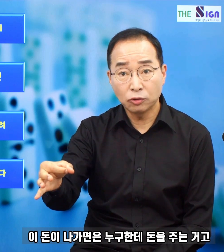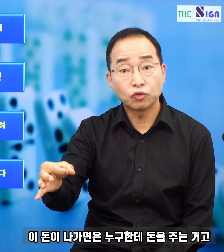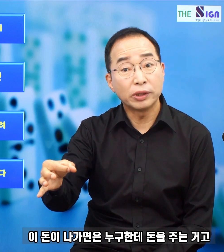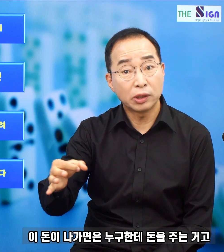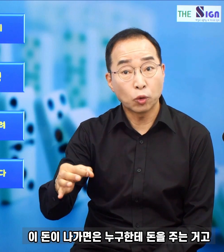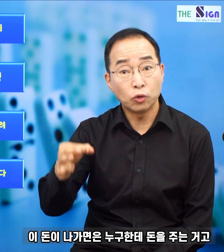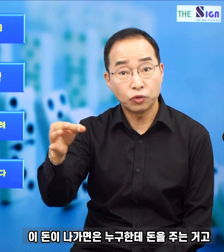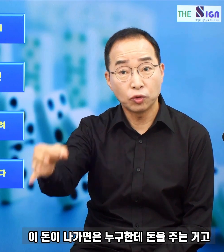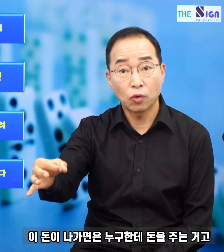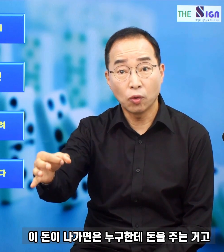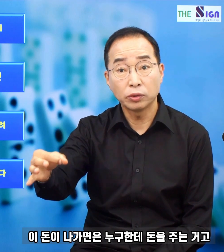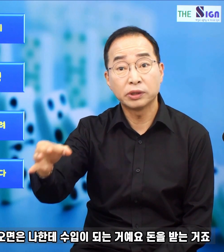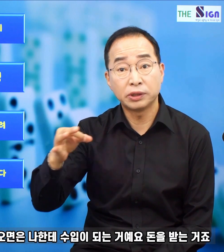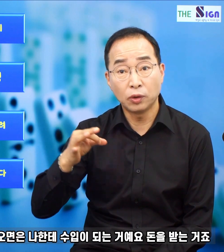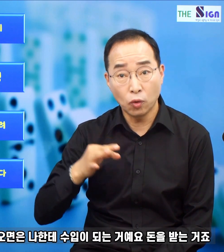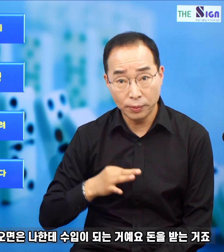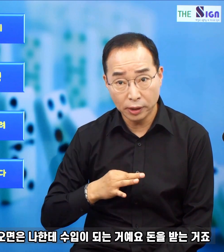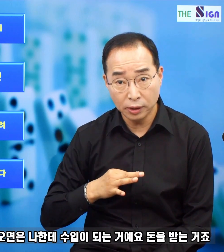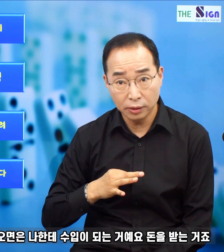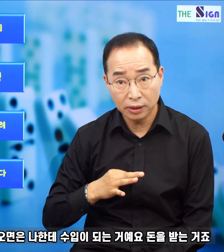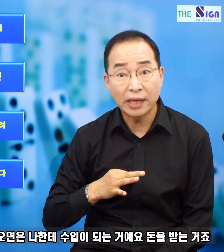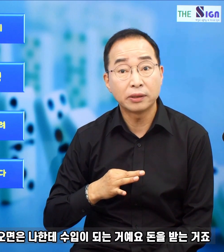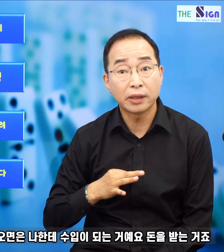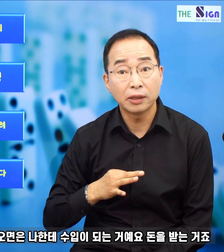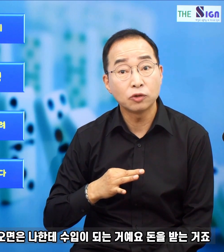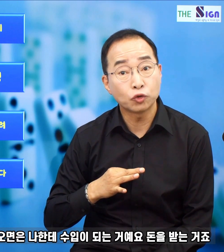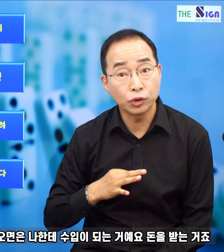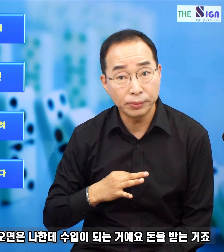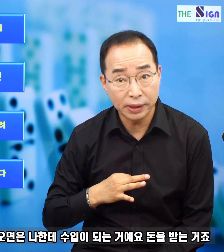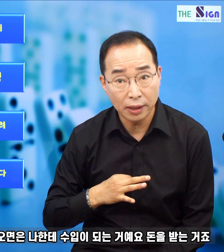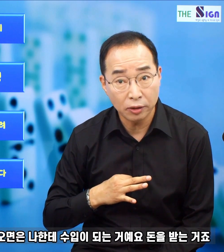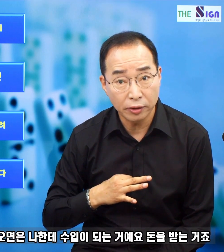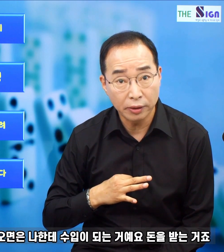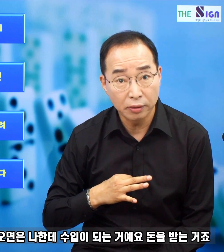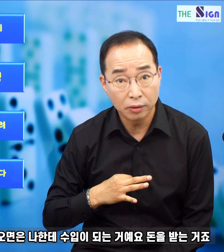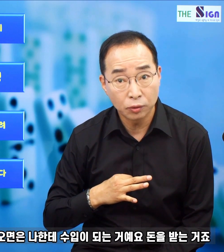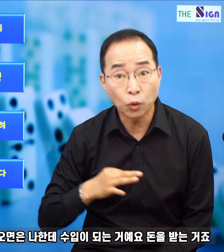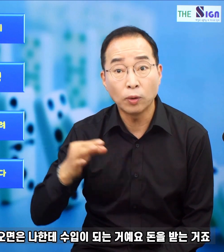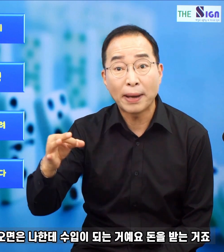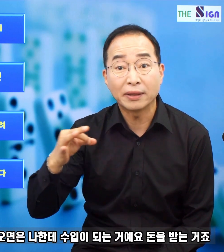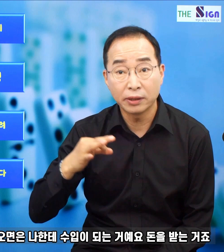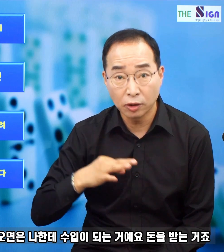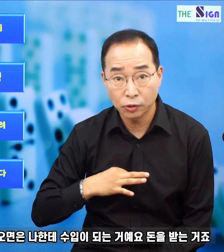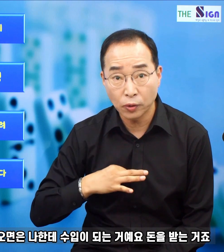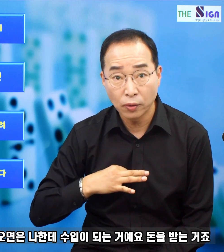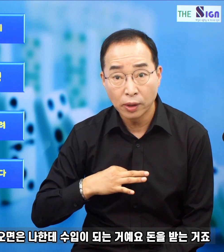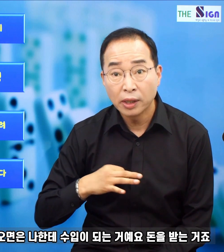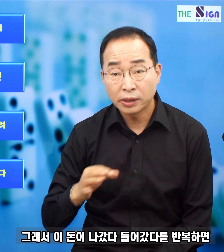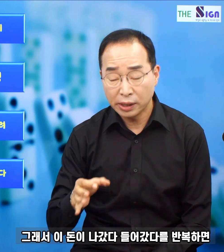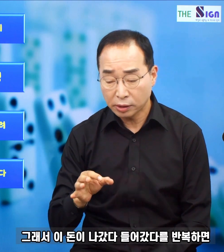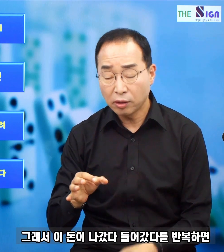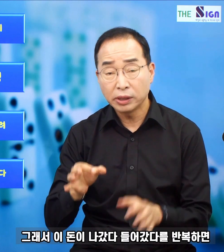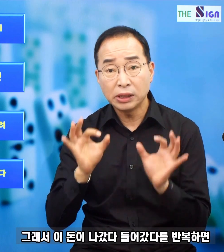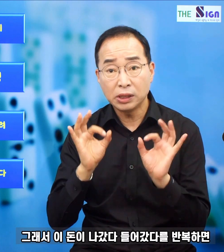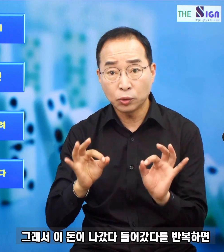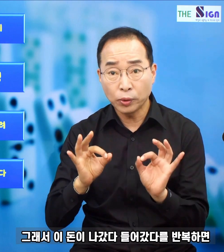누구한테 돈을 주는 거고 들어오면은 나한테 수입이 되는 거예요. 돈을 받는 거죠. 그래서 이